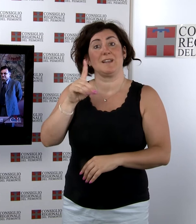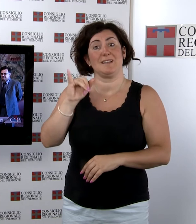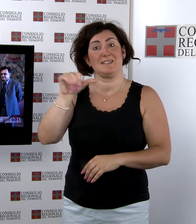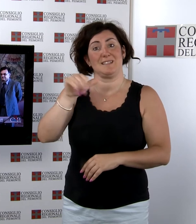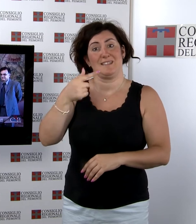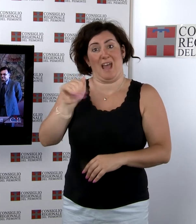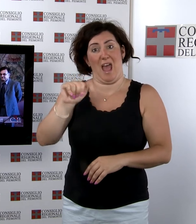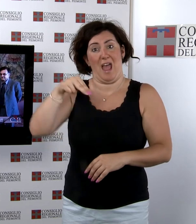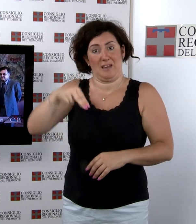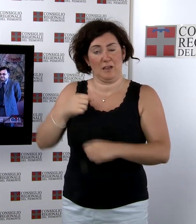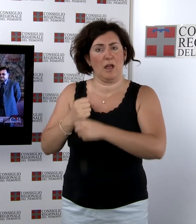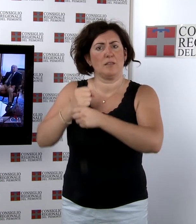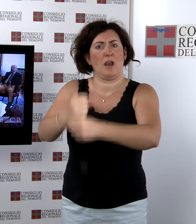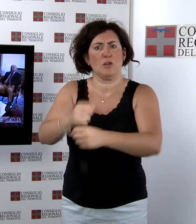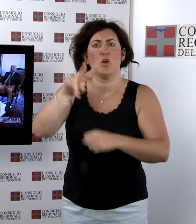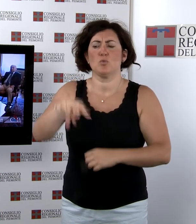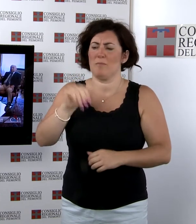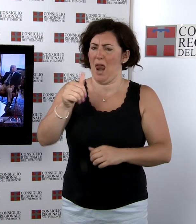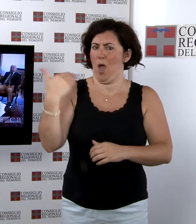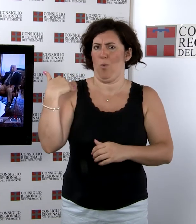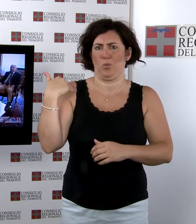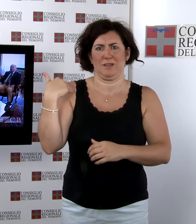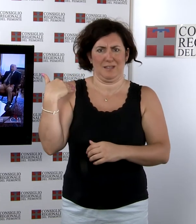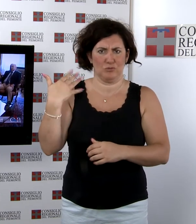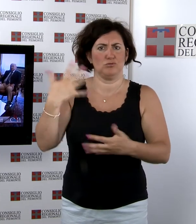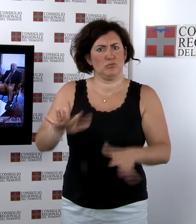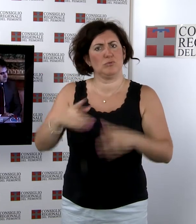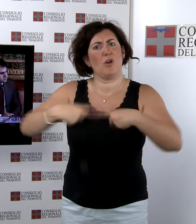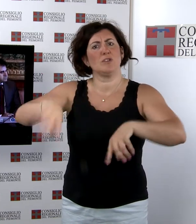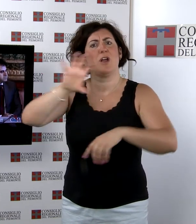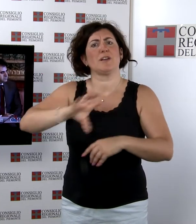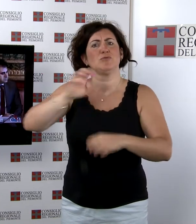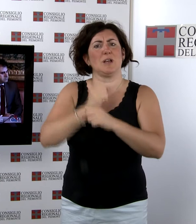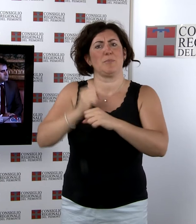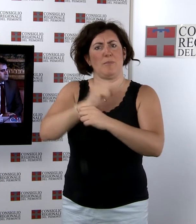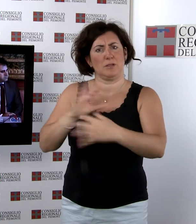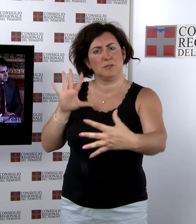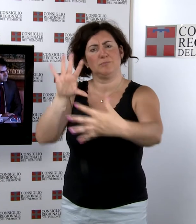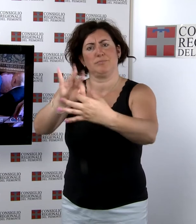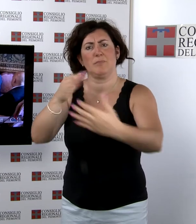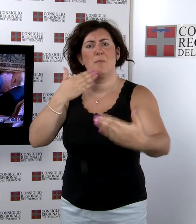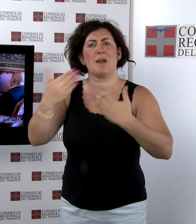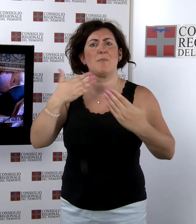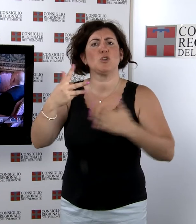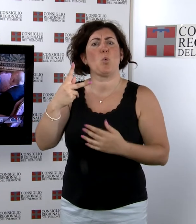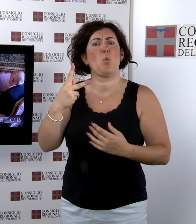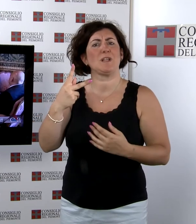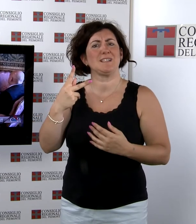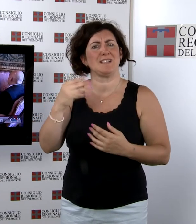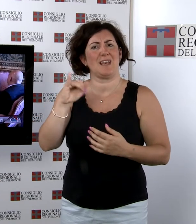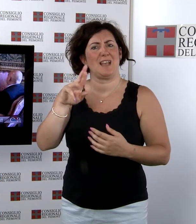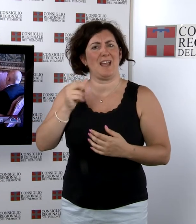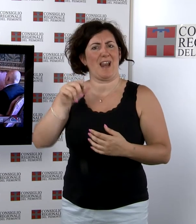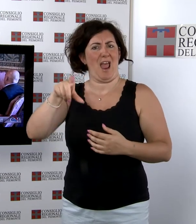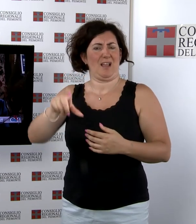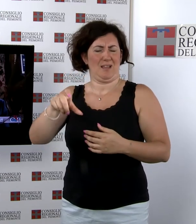2011 il Consiglio regionale del Piemonte ha avviato una collaborazione con il Parlamento del Kurdistan iracheno con sede a Erbil. Il Presidente